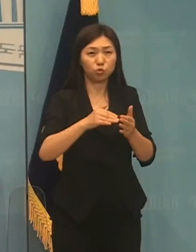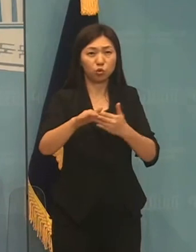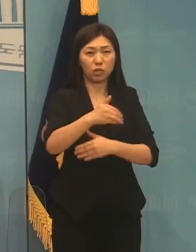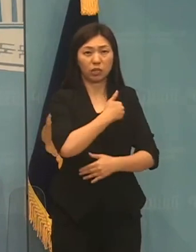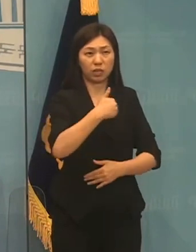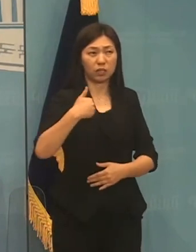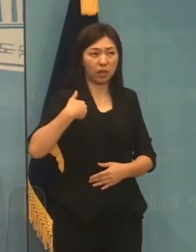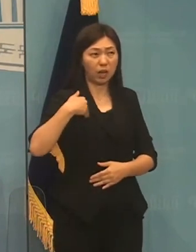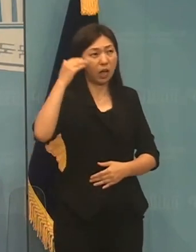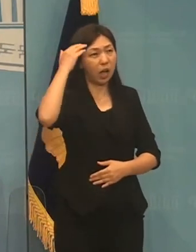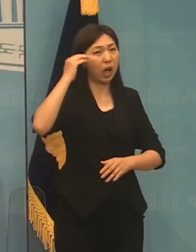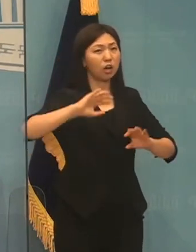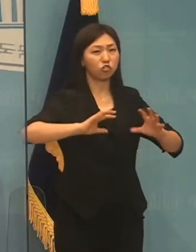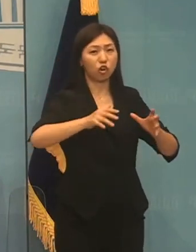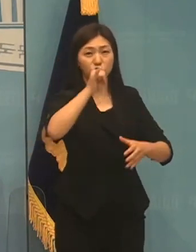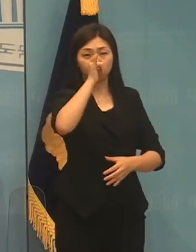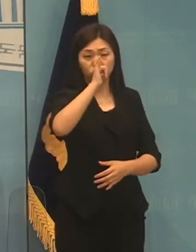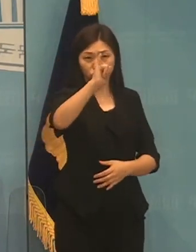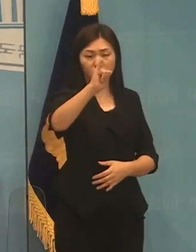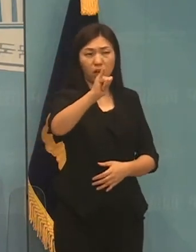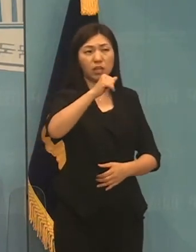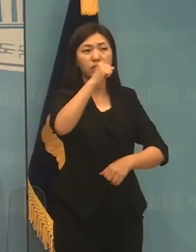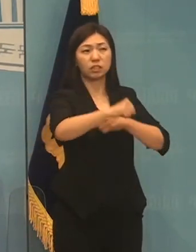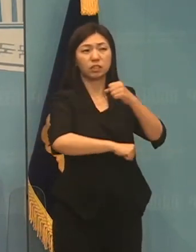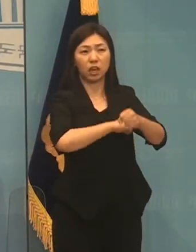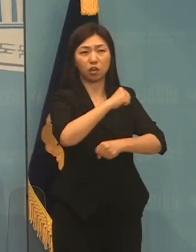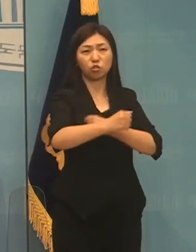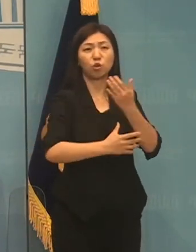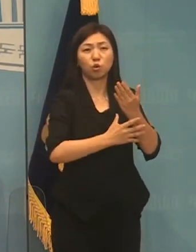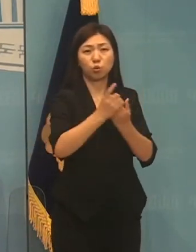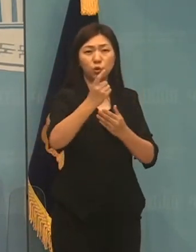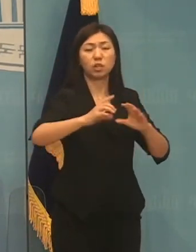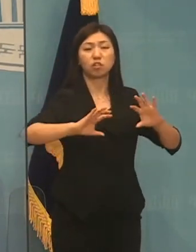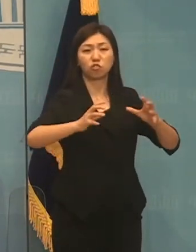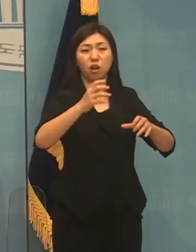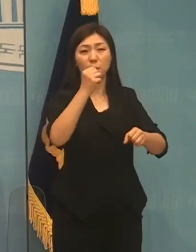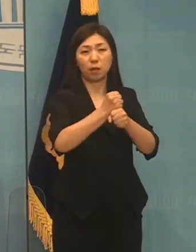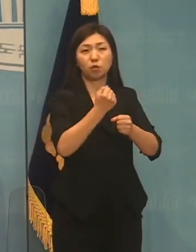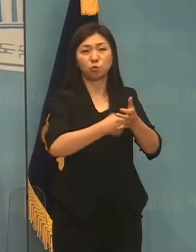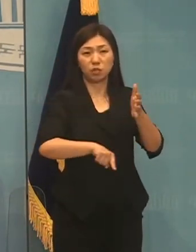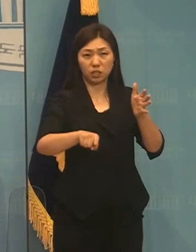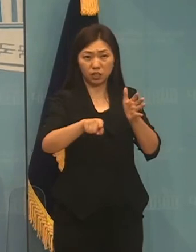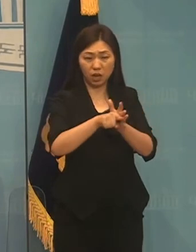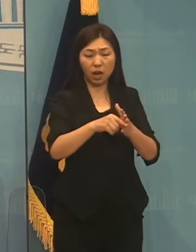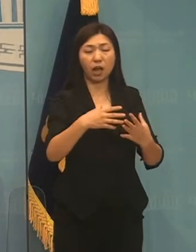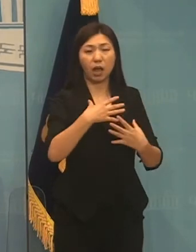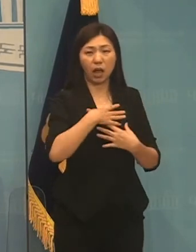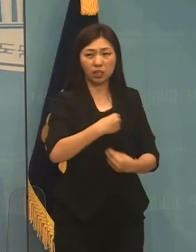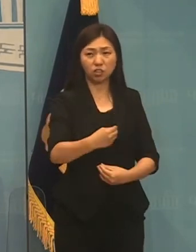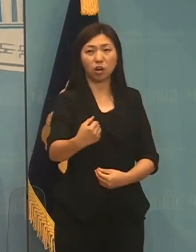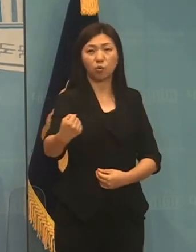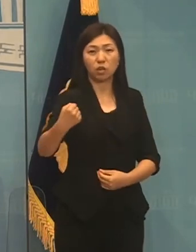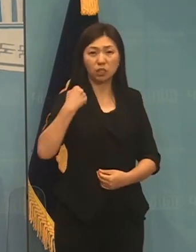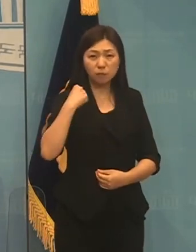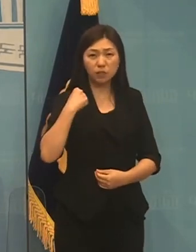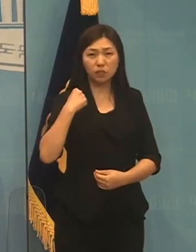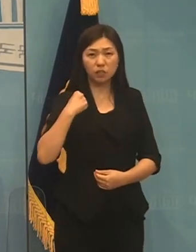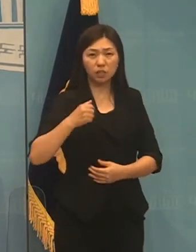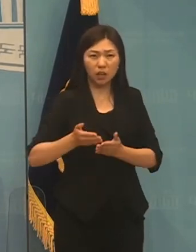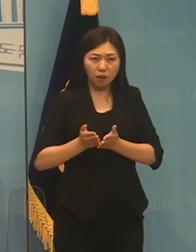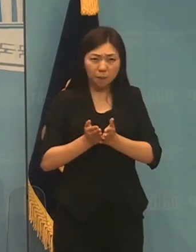대한민국과 위대한 자유통일국가를 향한 안전하고 힘찬